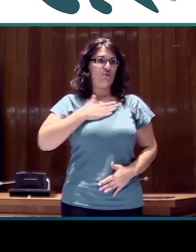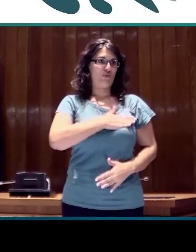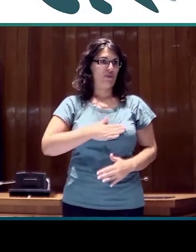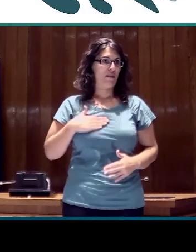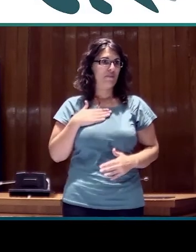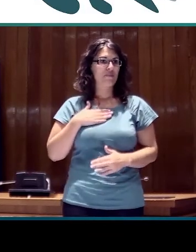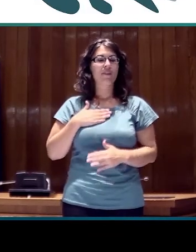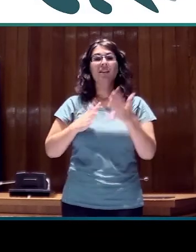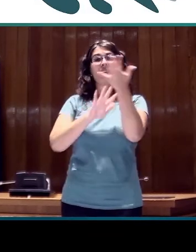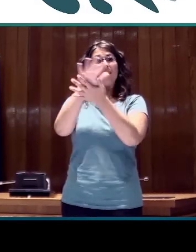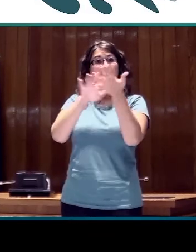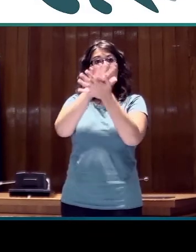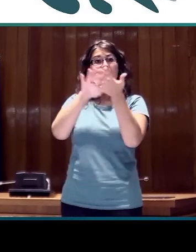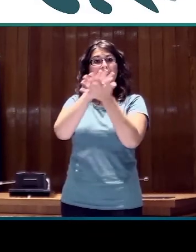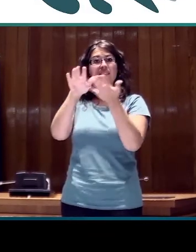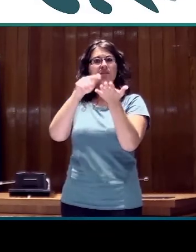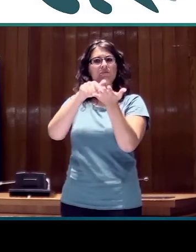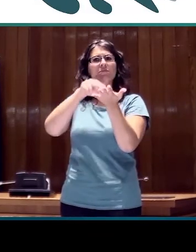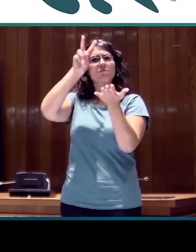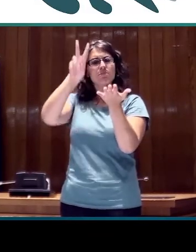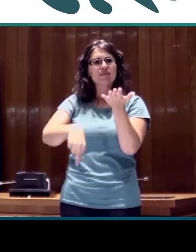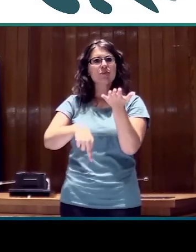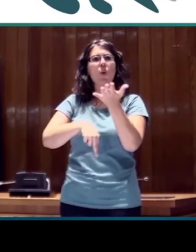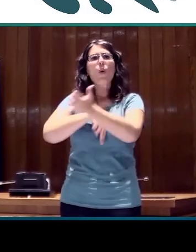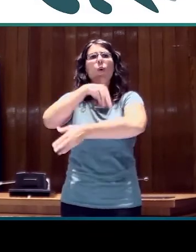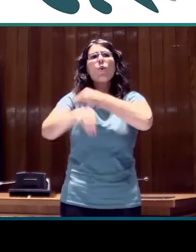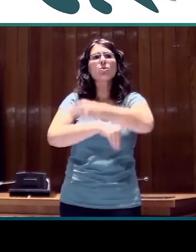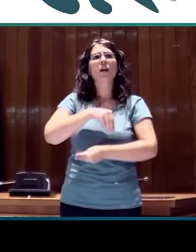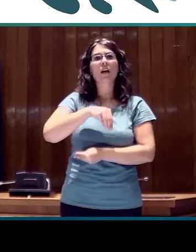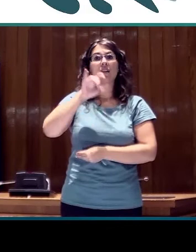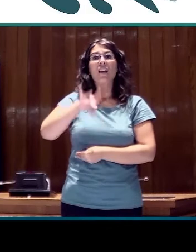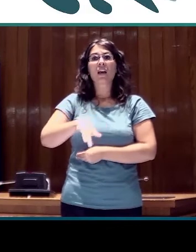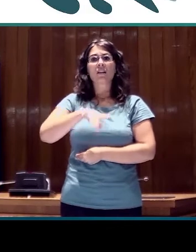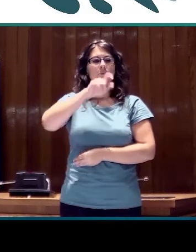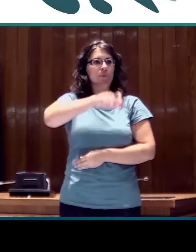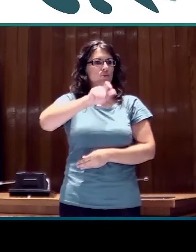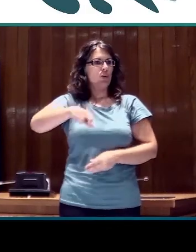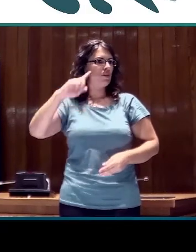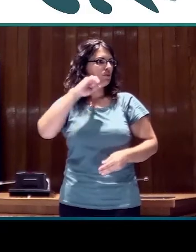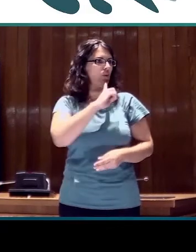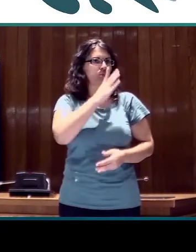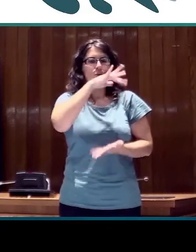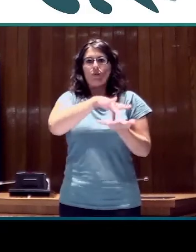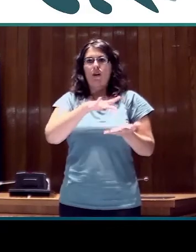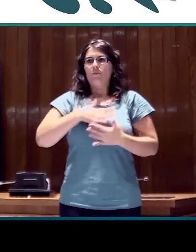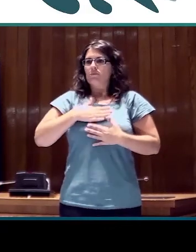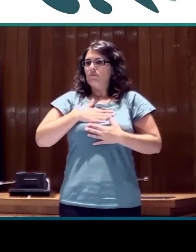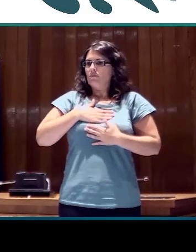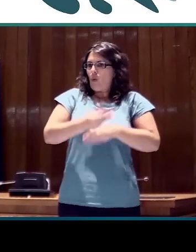lengua de signos es un idioma utilizado tanto por las personas sordas que libremente deciden utilizarla como por